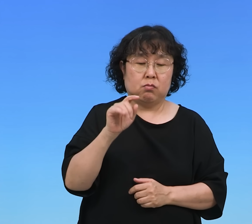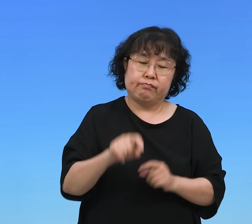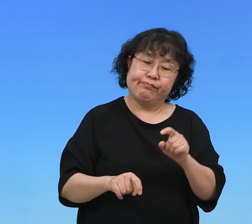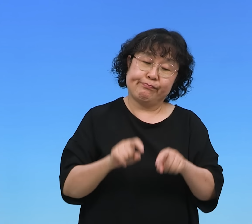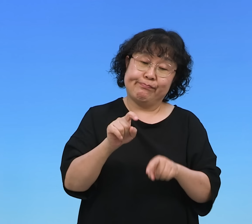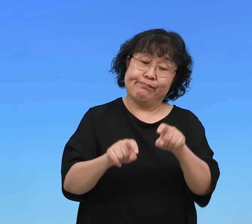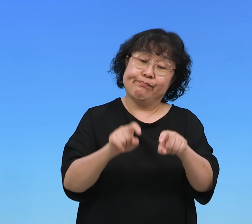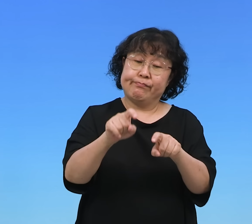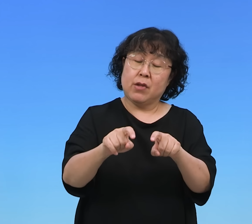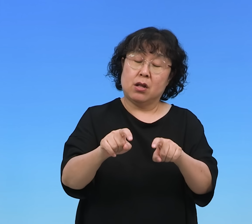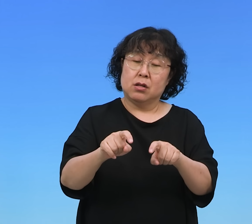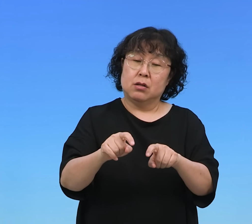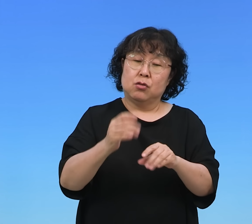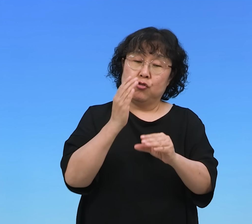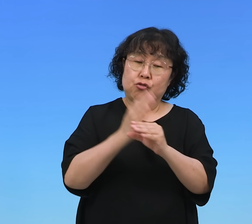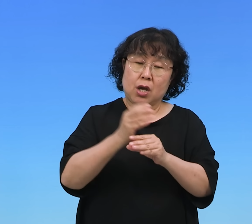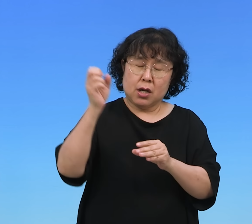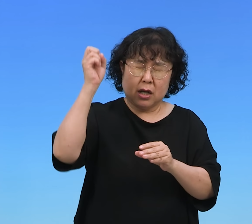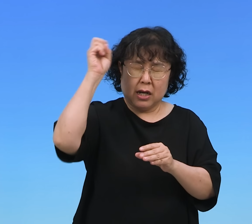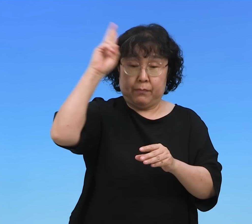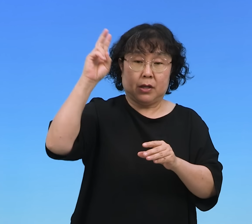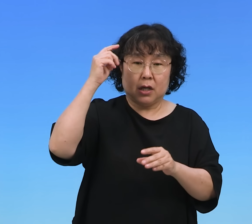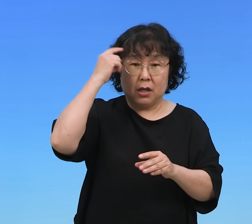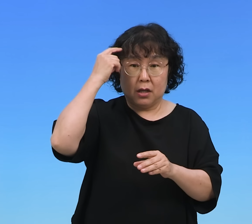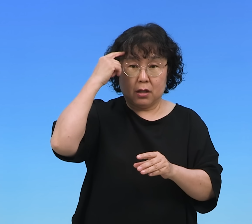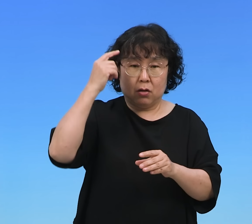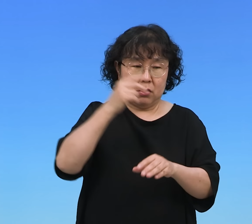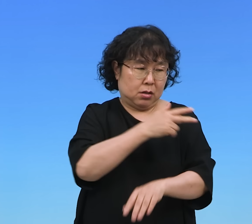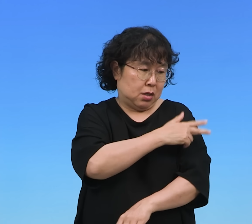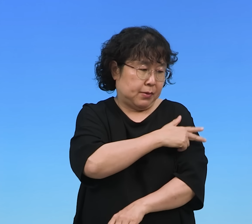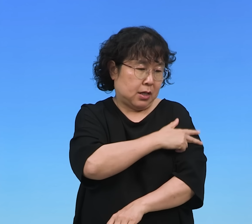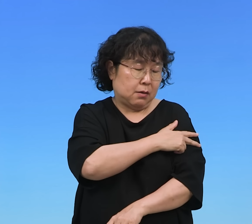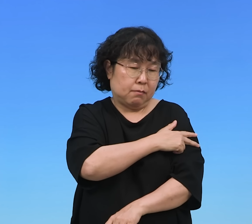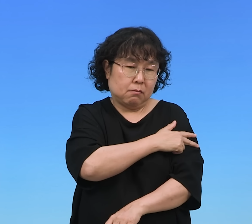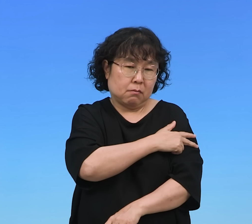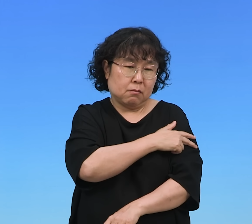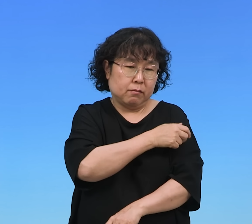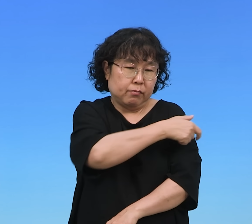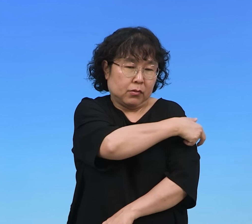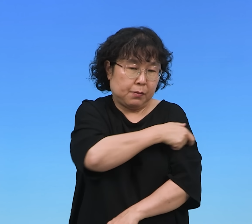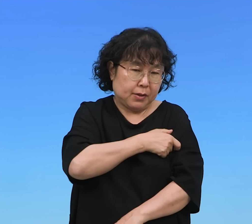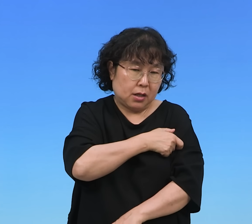아, 갑자기 그 어떤 집사님이 떠오르는 거예요. 그분도 가셨나?